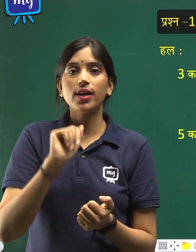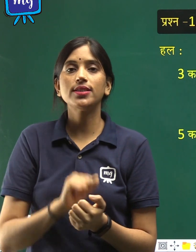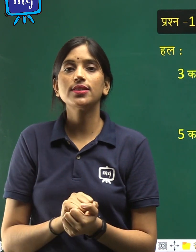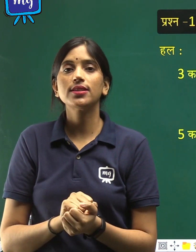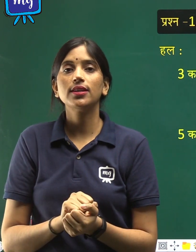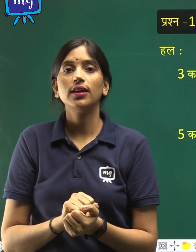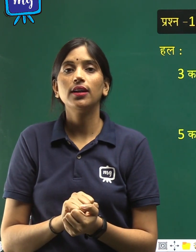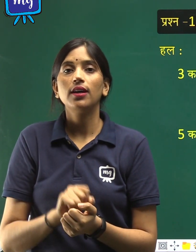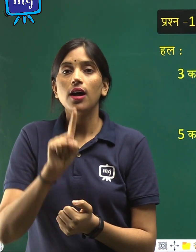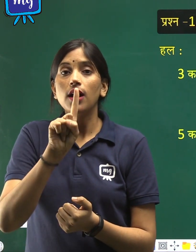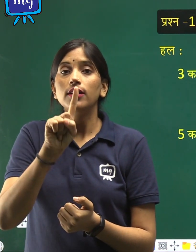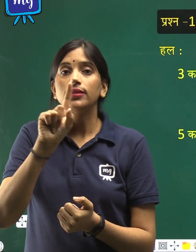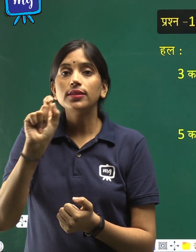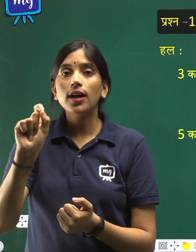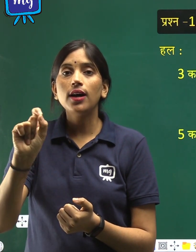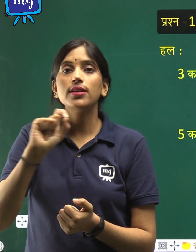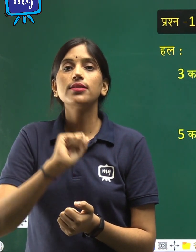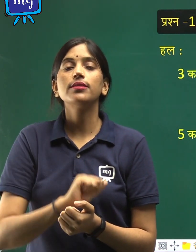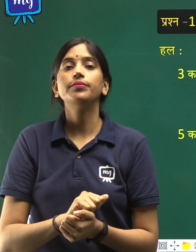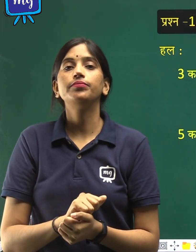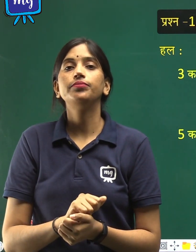5, 10,